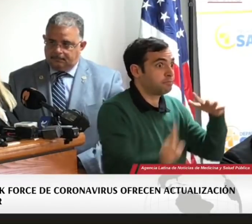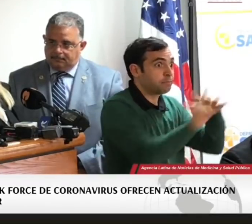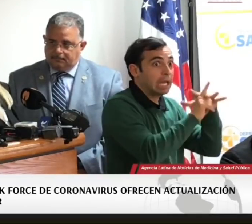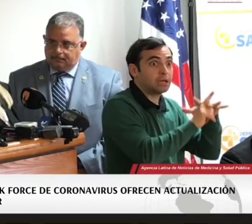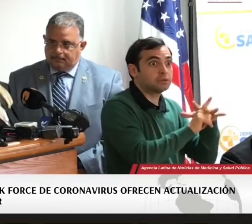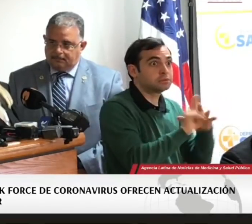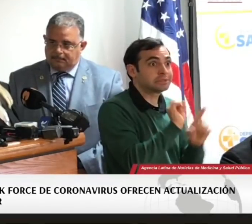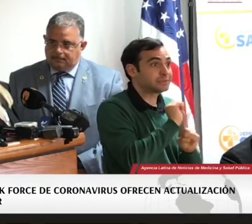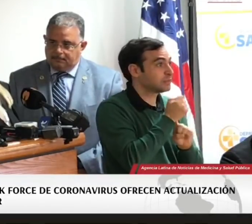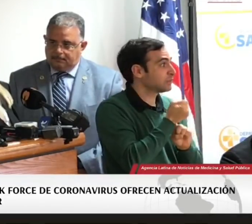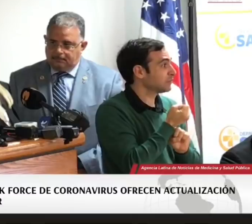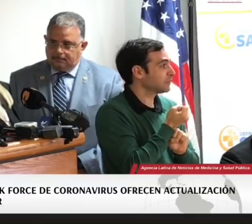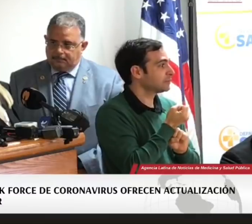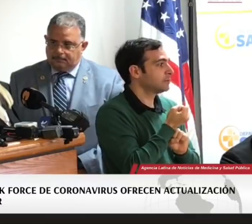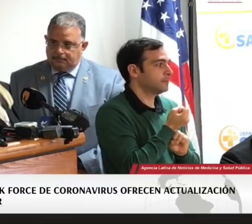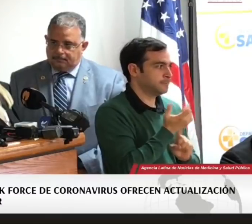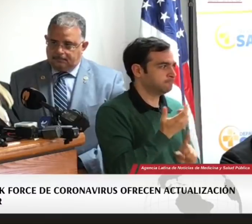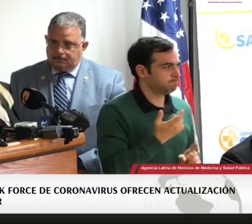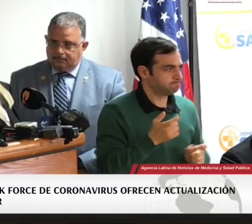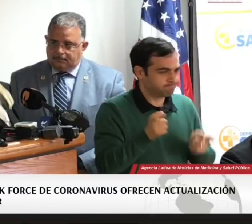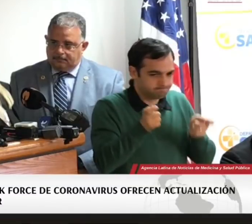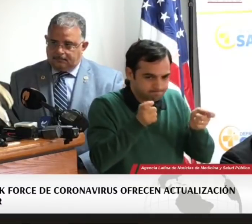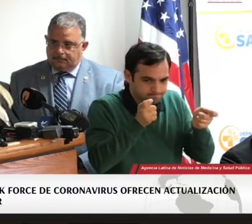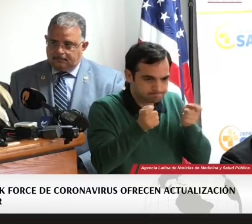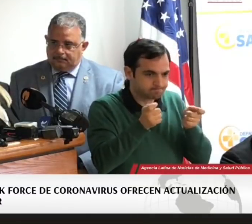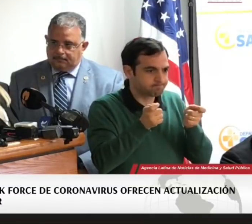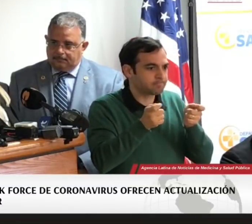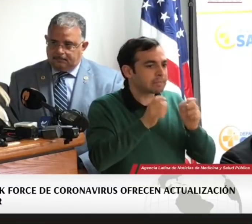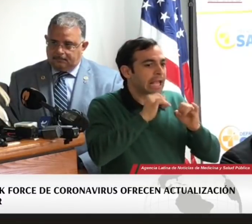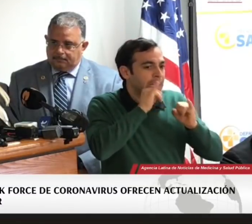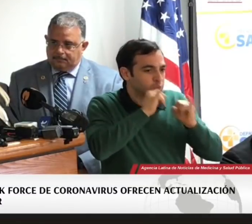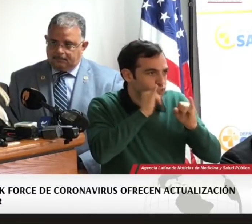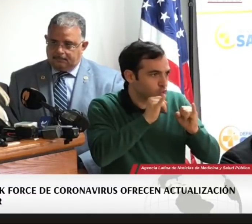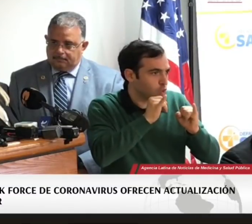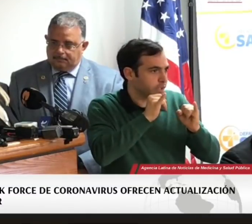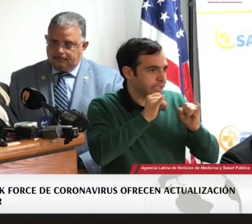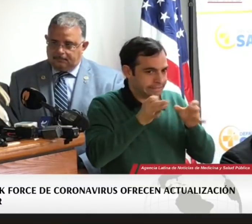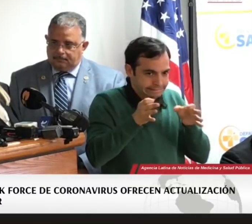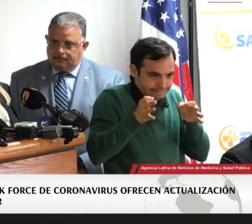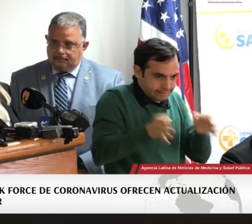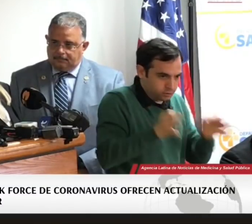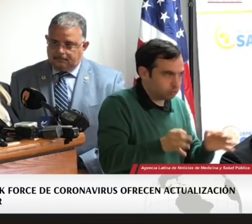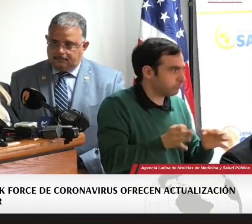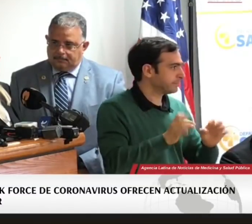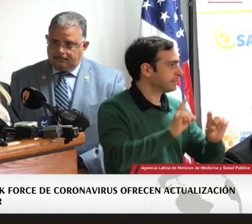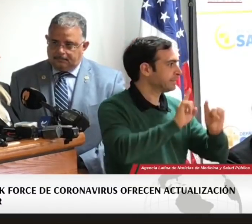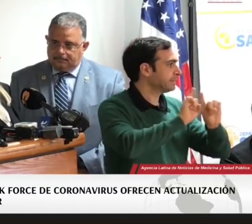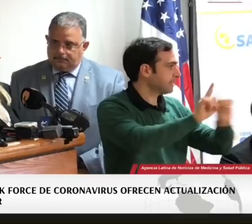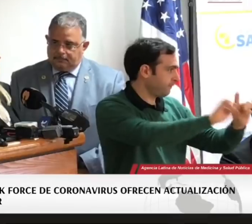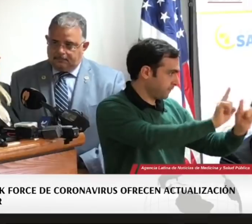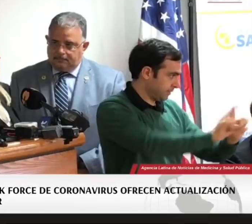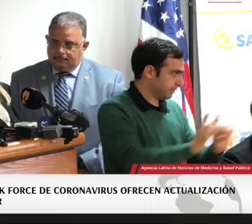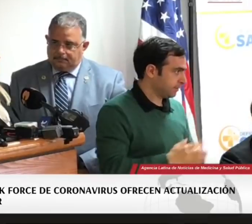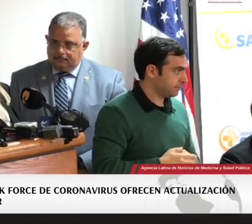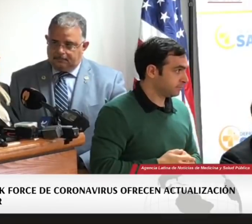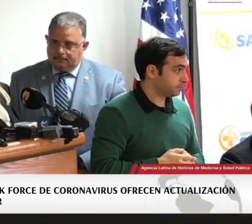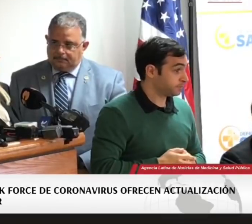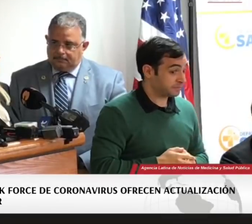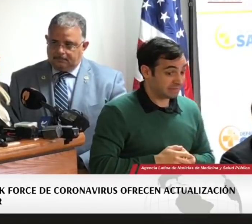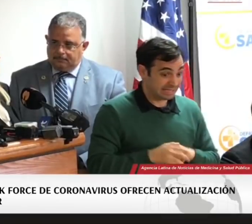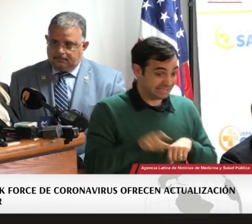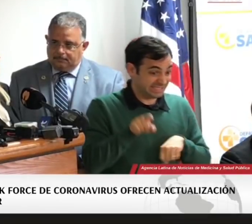medidas son un poco diferente, y esto quiere decir que debido a que la transmisión de este virus